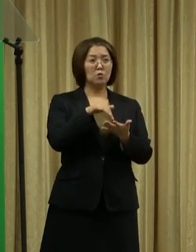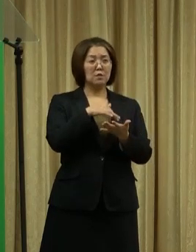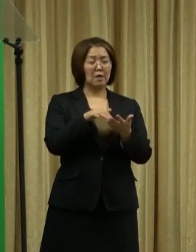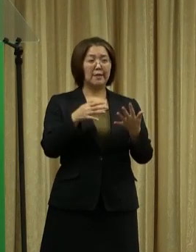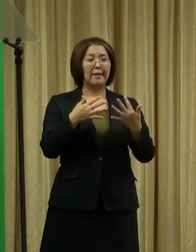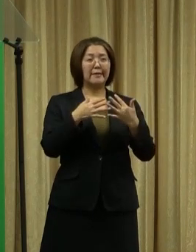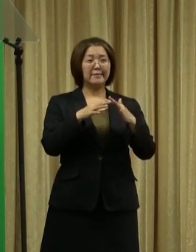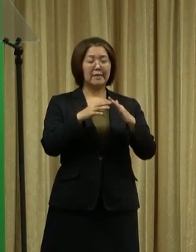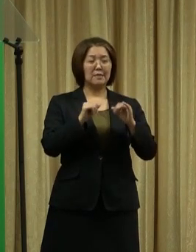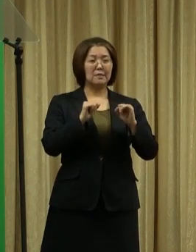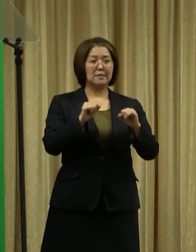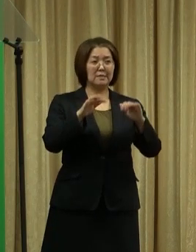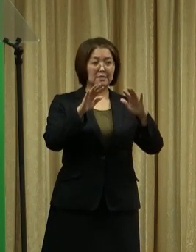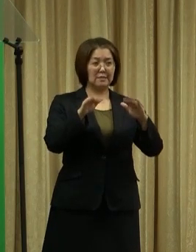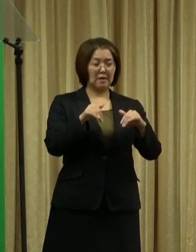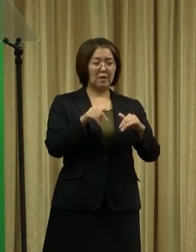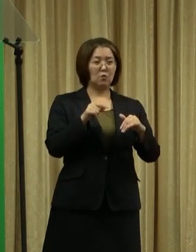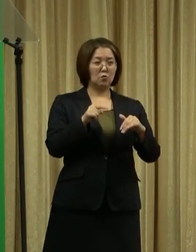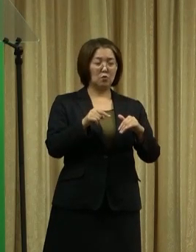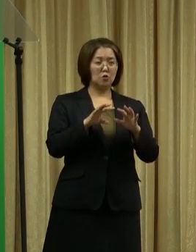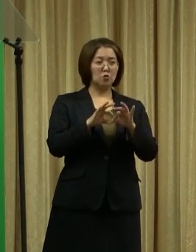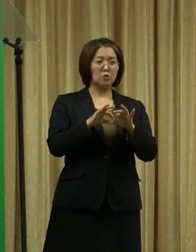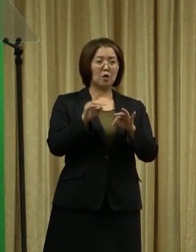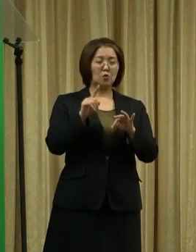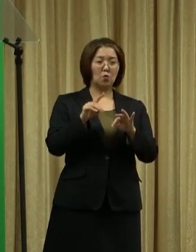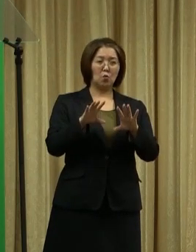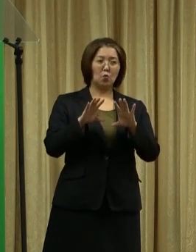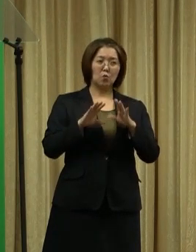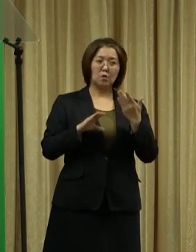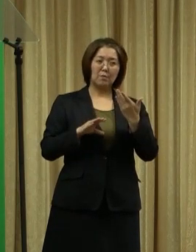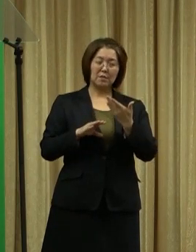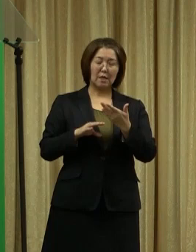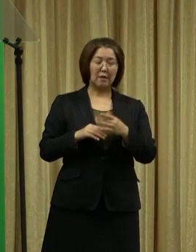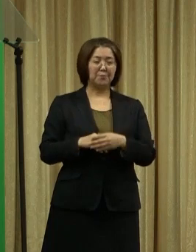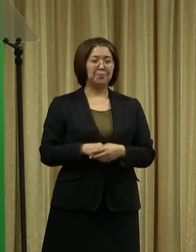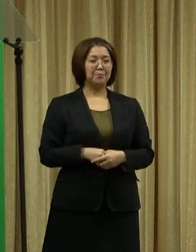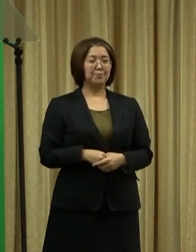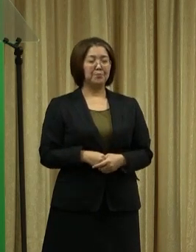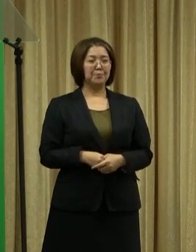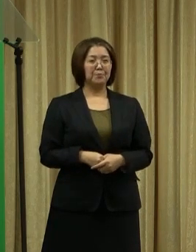ての知事の受け止めを教えていただけますでしょうか。